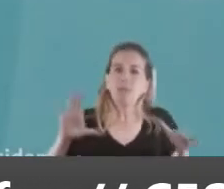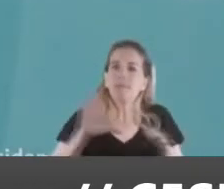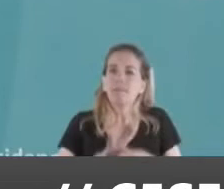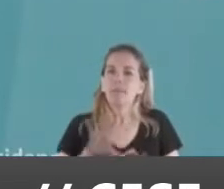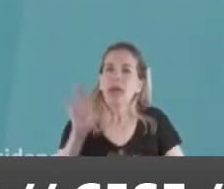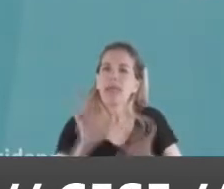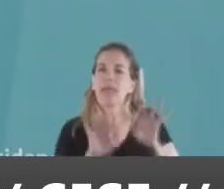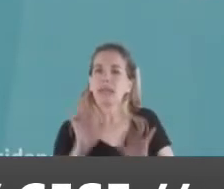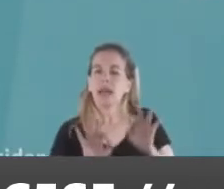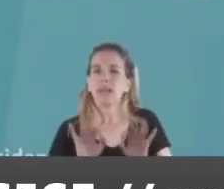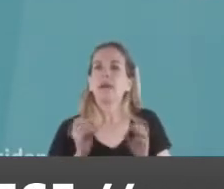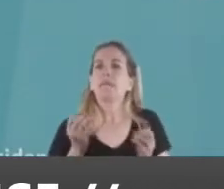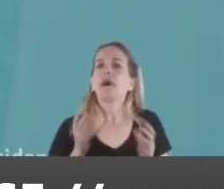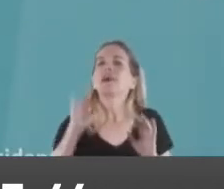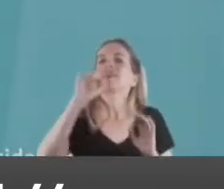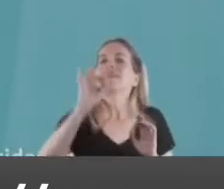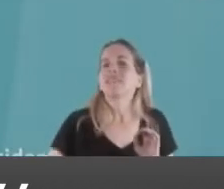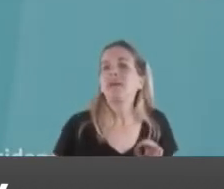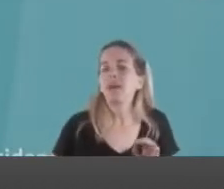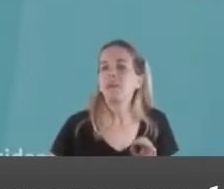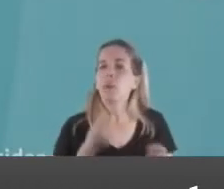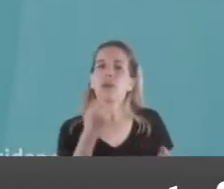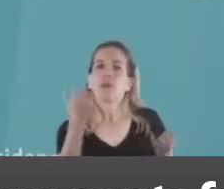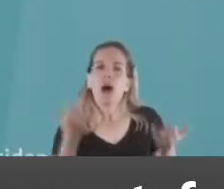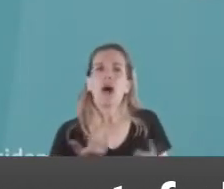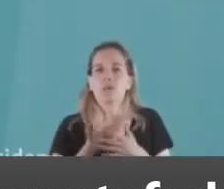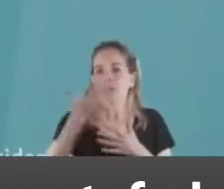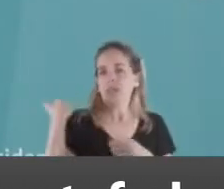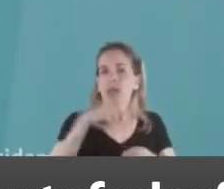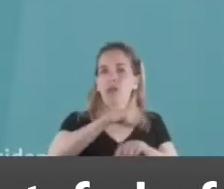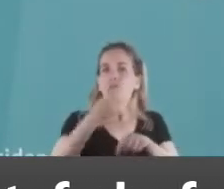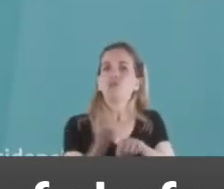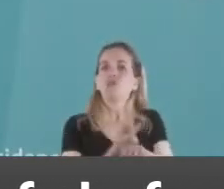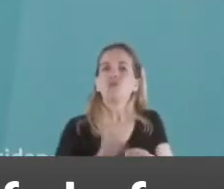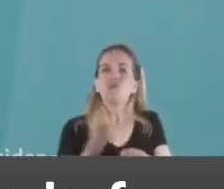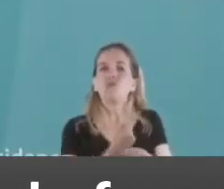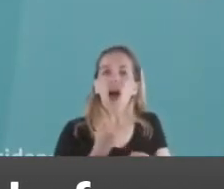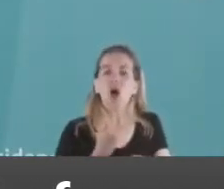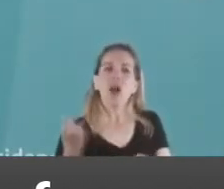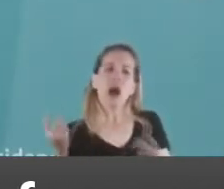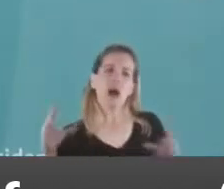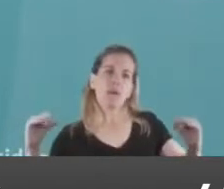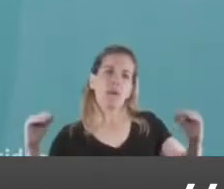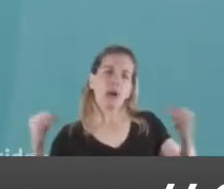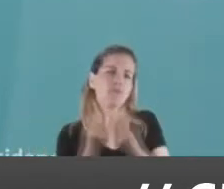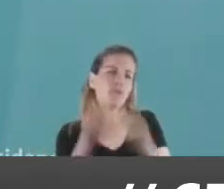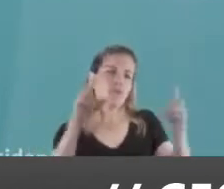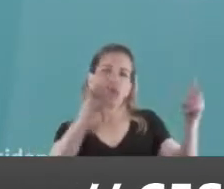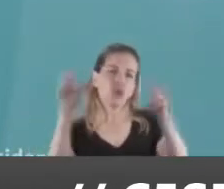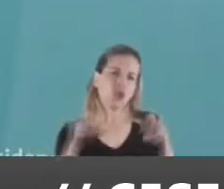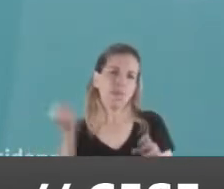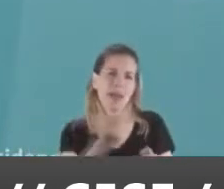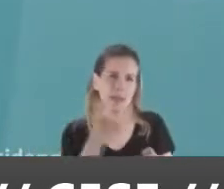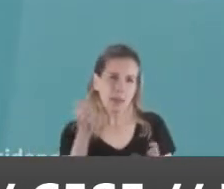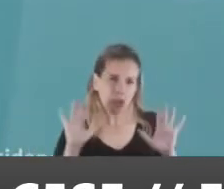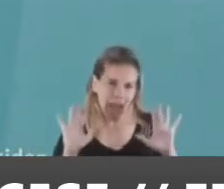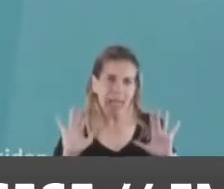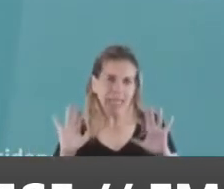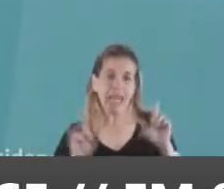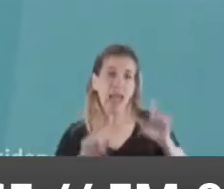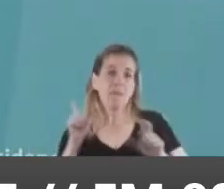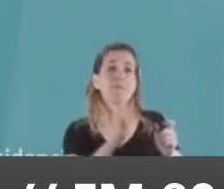porque sabemos que de una extensísima entrevista de una hora donde se dijeron cosas muy importantes, tanto la oposición y por lo tanto un grupo